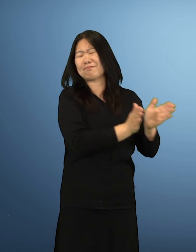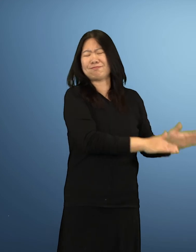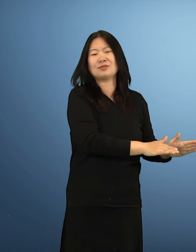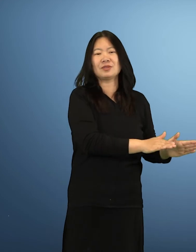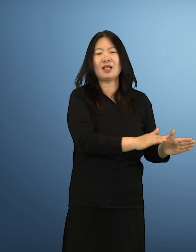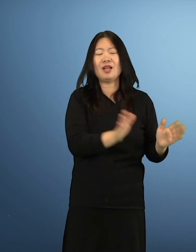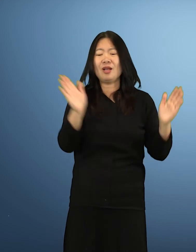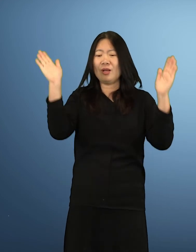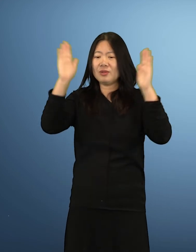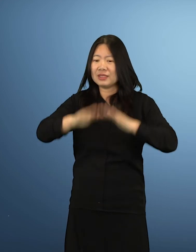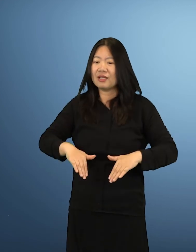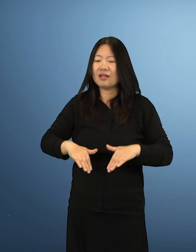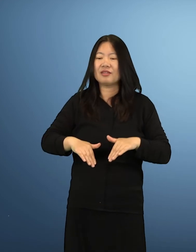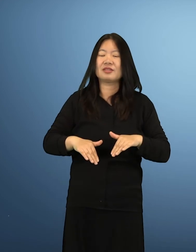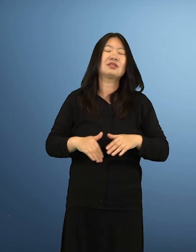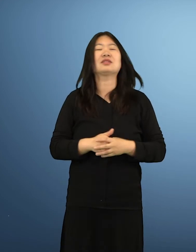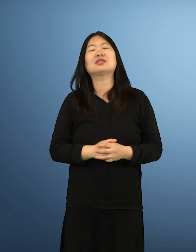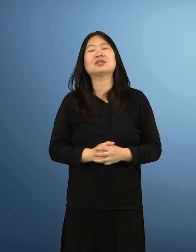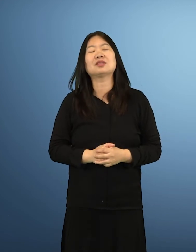그 무너진